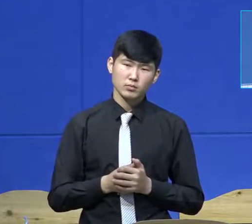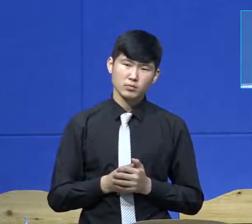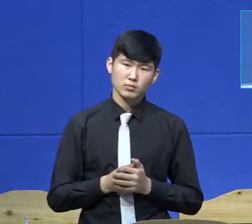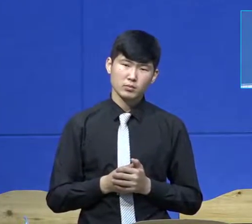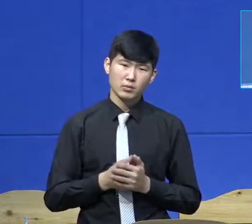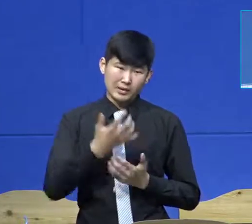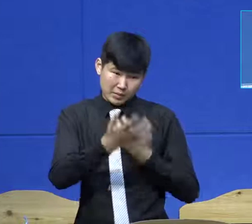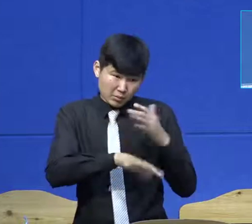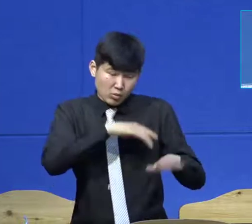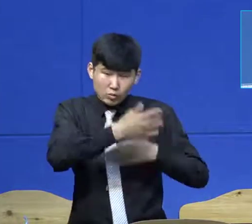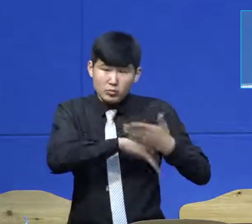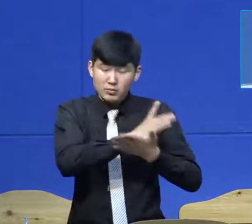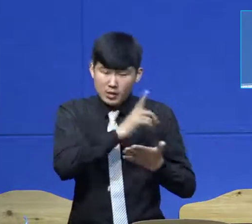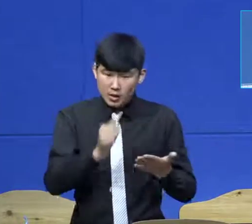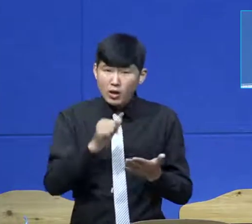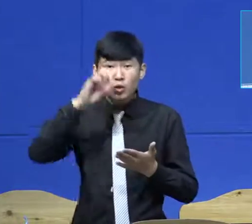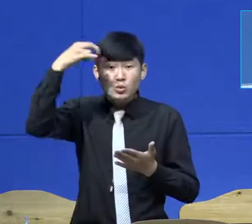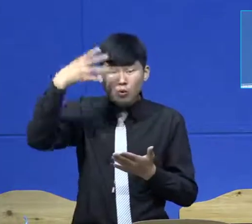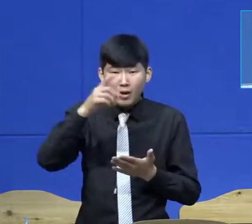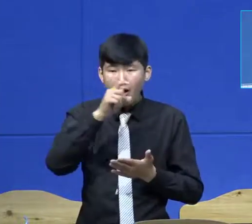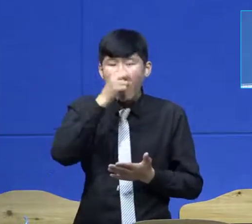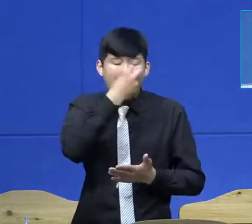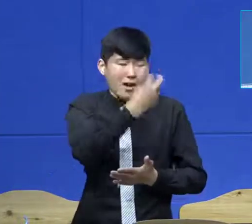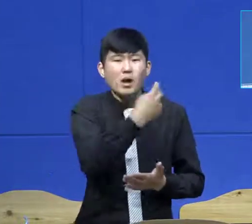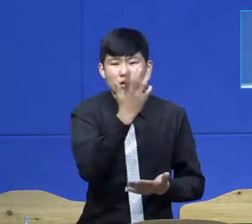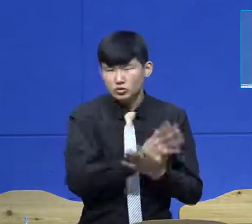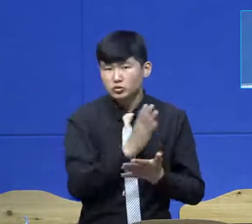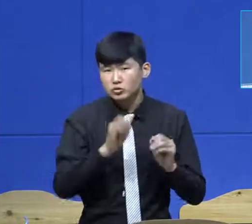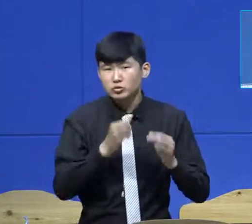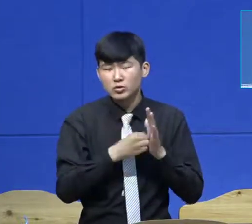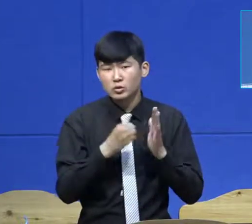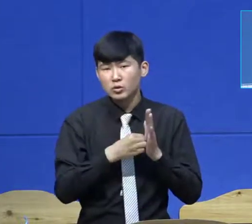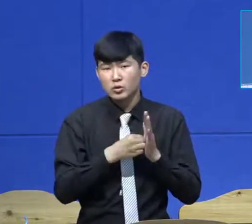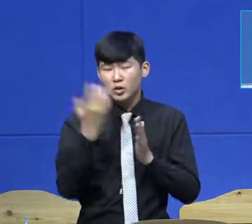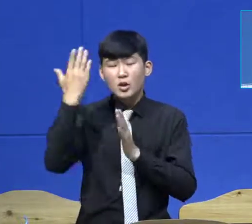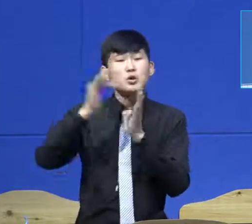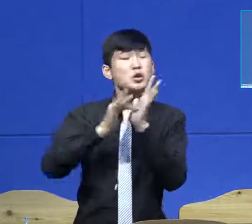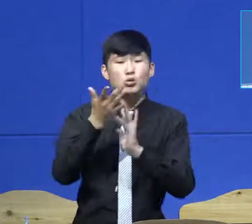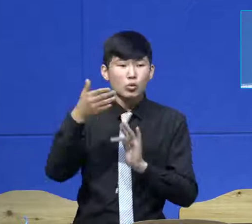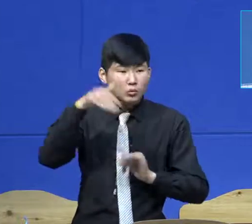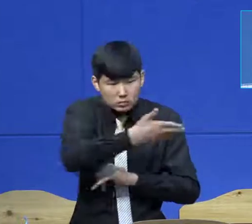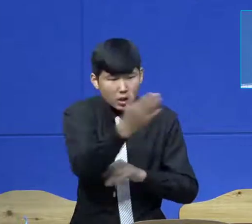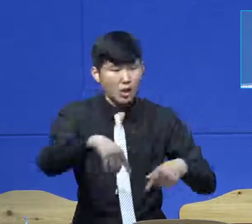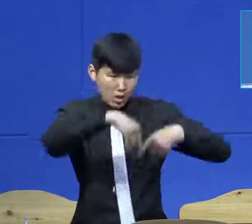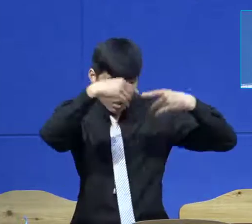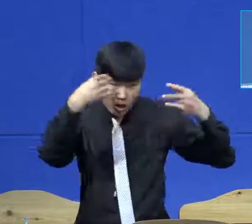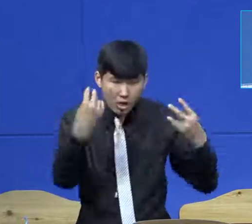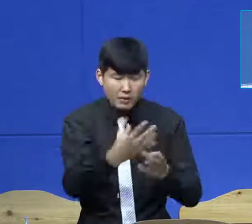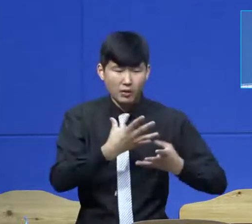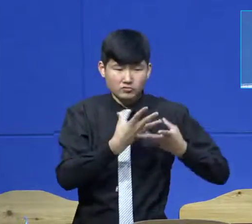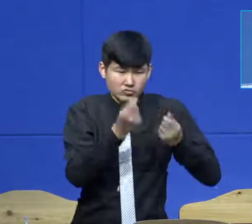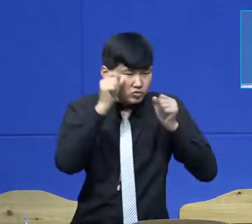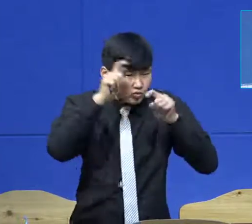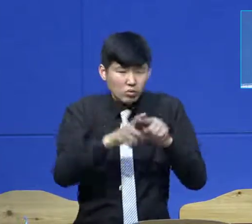Там руу явж байгаа нүгэлтнүүдэд хар гэж бид нар хэлэх ёстой. Тэр Есүс бол та нарын гимигч гэсэн үгс алгуулгахын